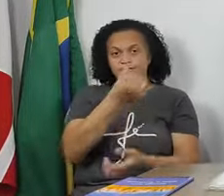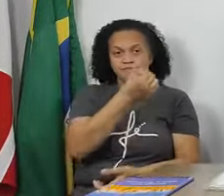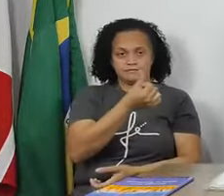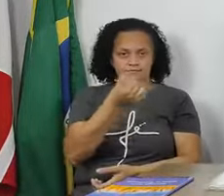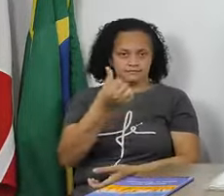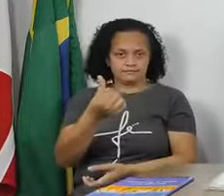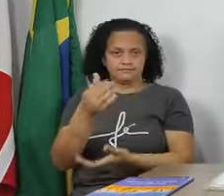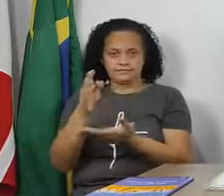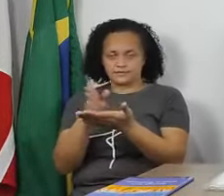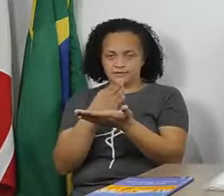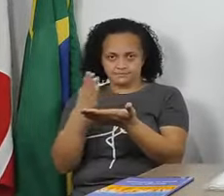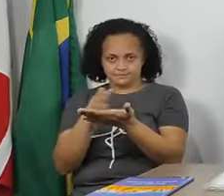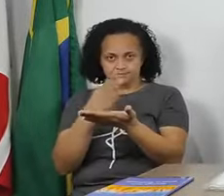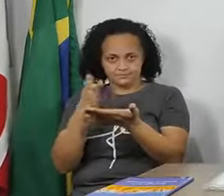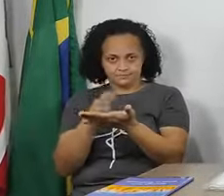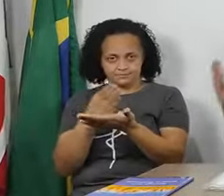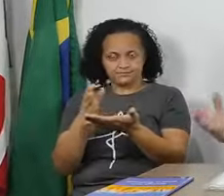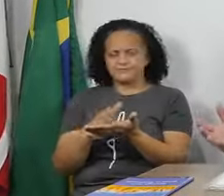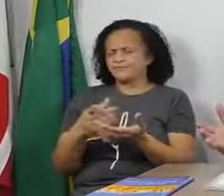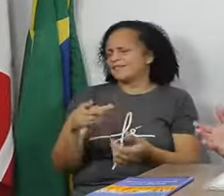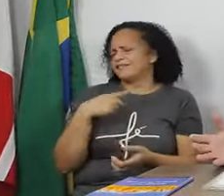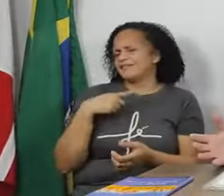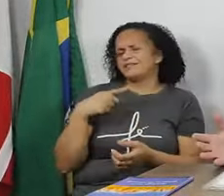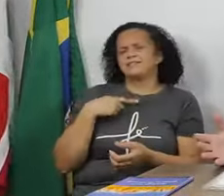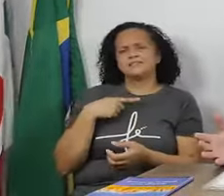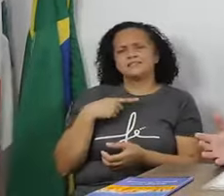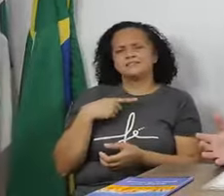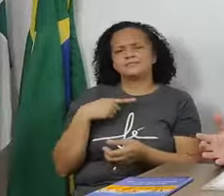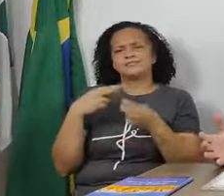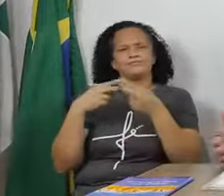livros, né? E ela aborda